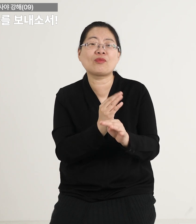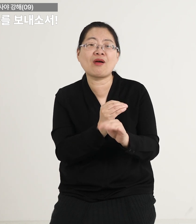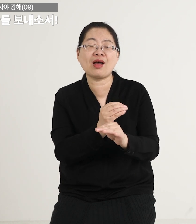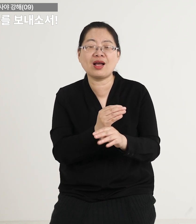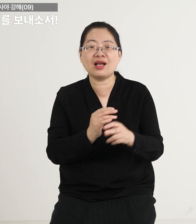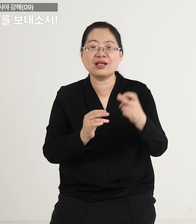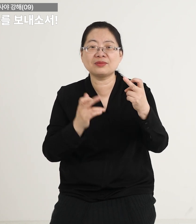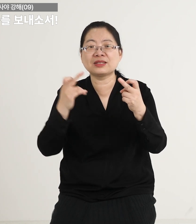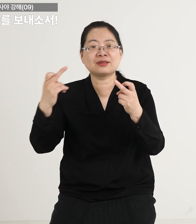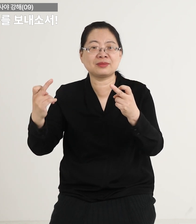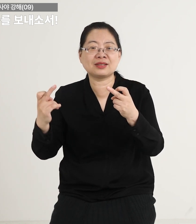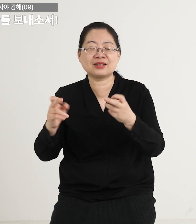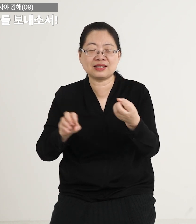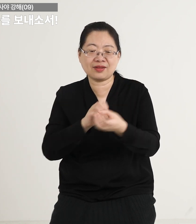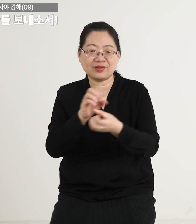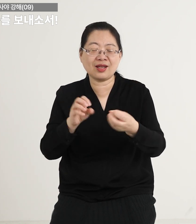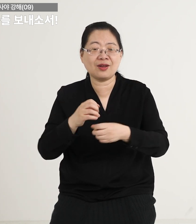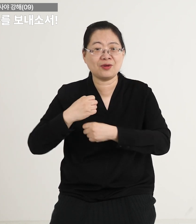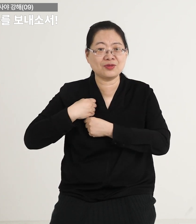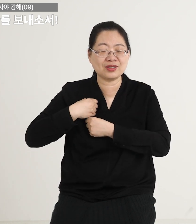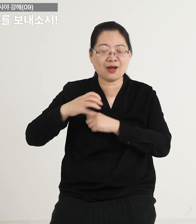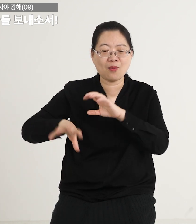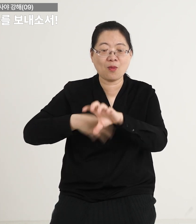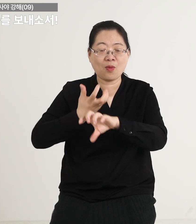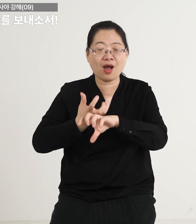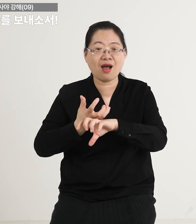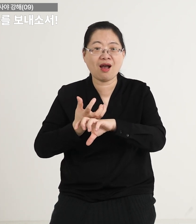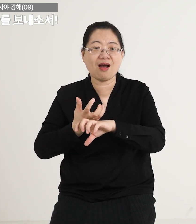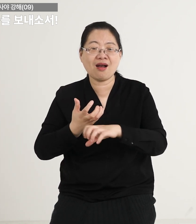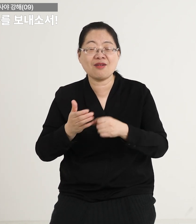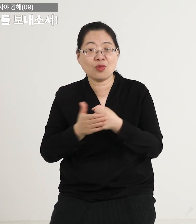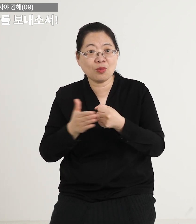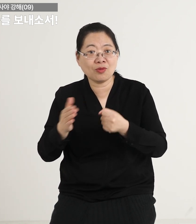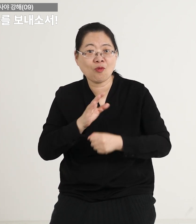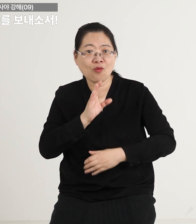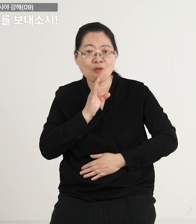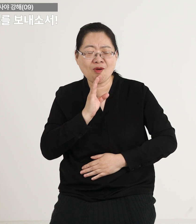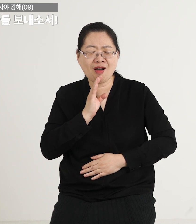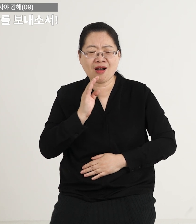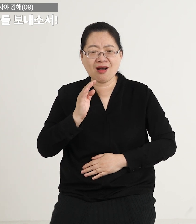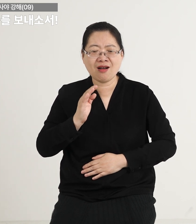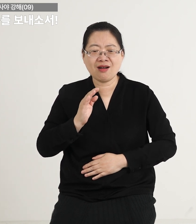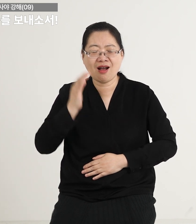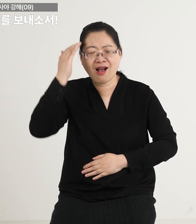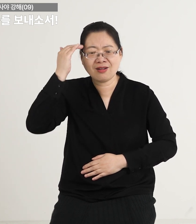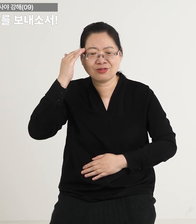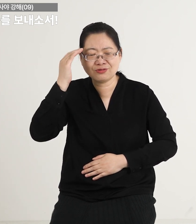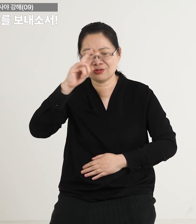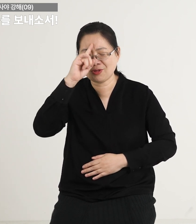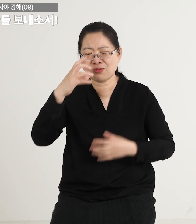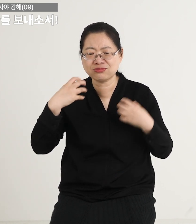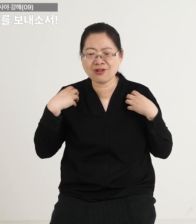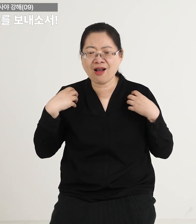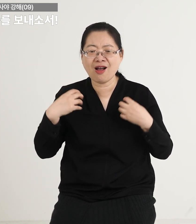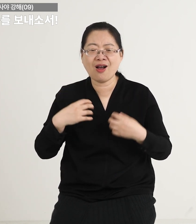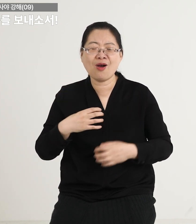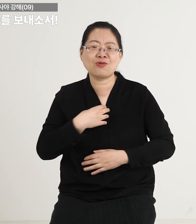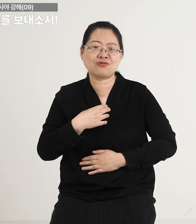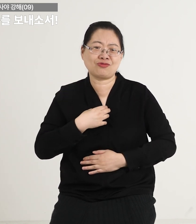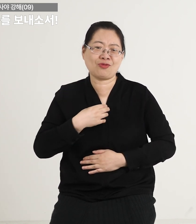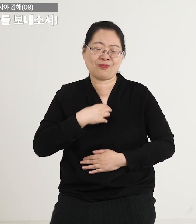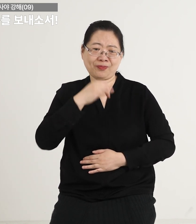그건 군사반란이죠. 그 나라가 진짜 휘청휘청했죠.